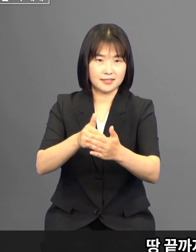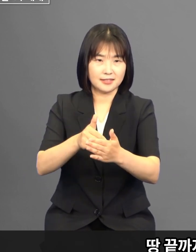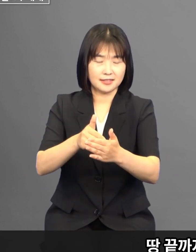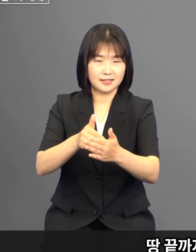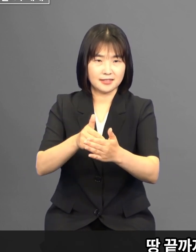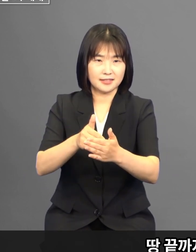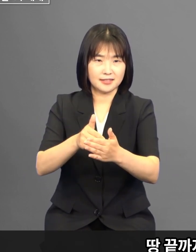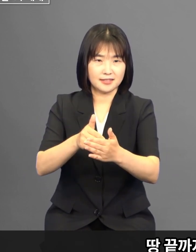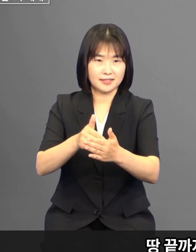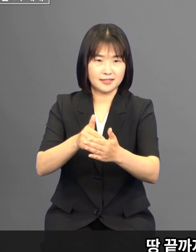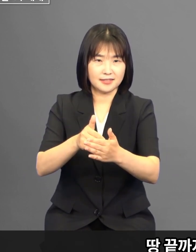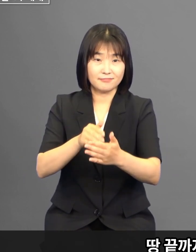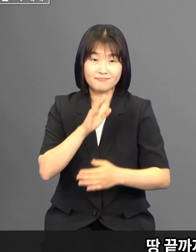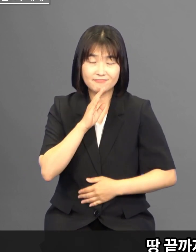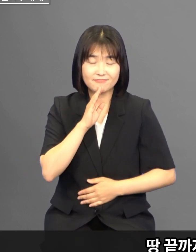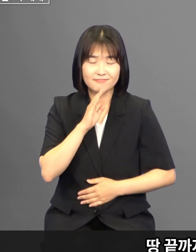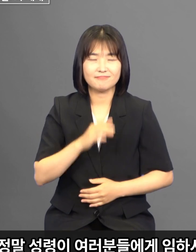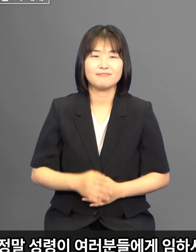땅끝까지입니다.